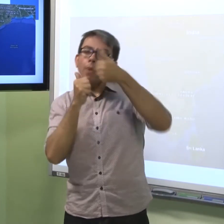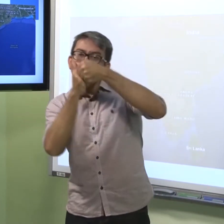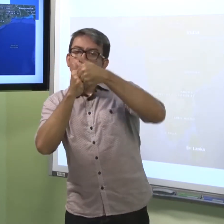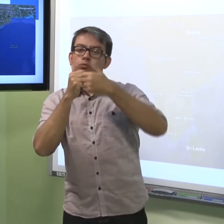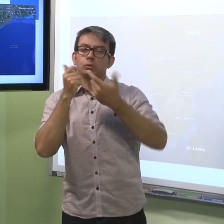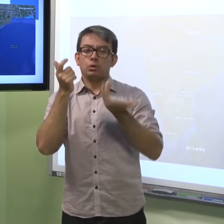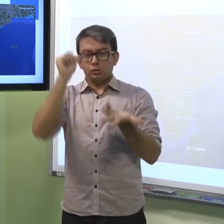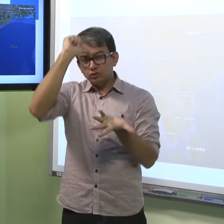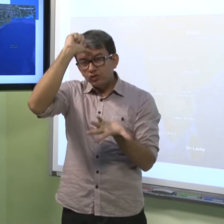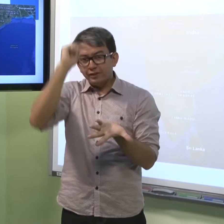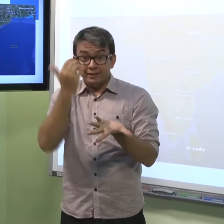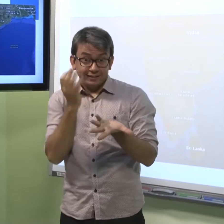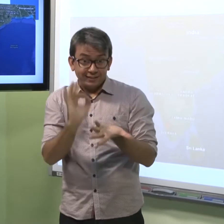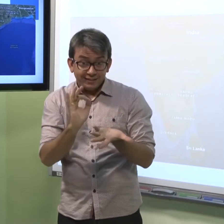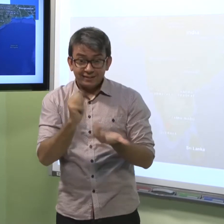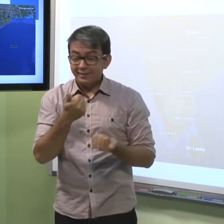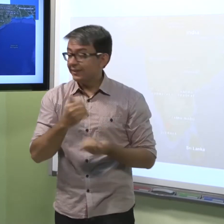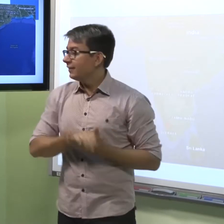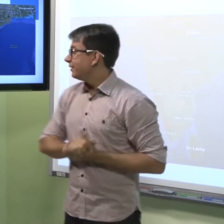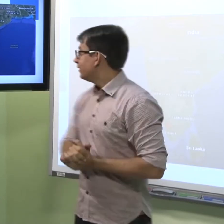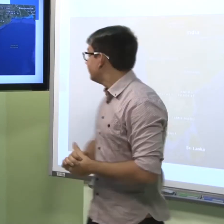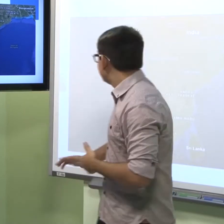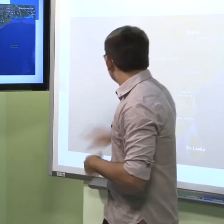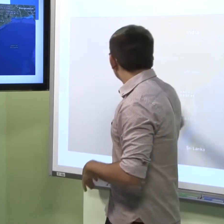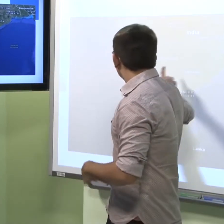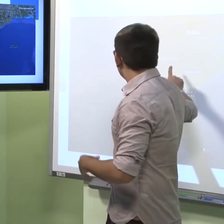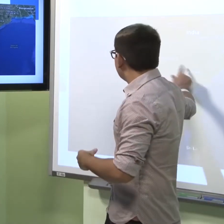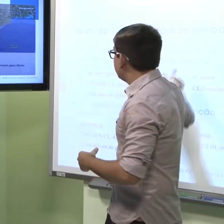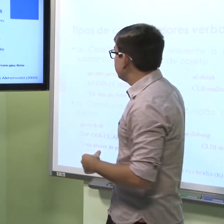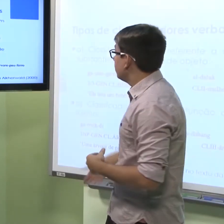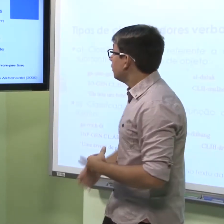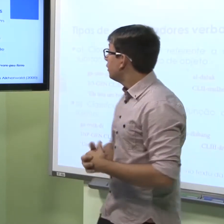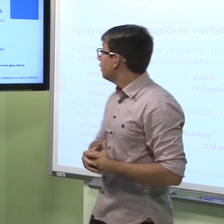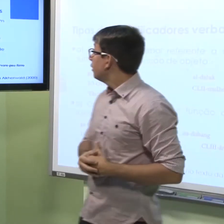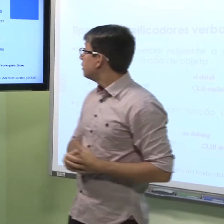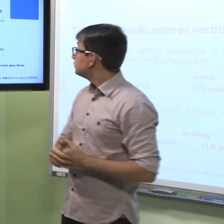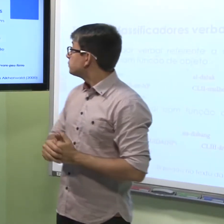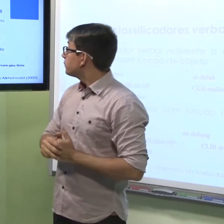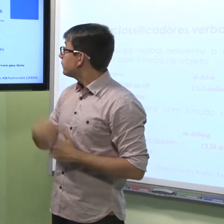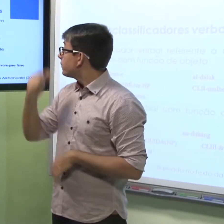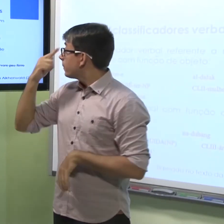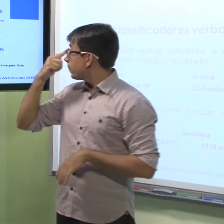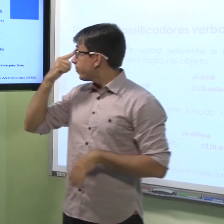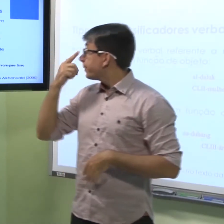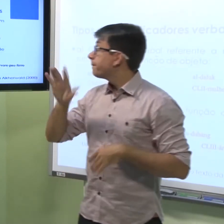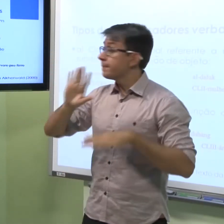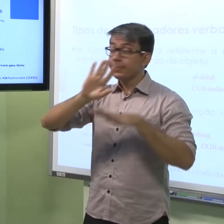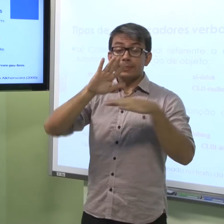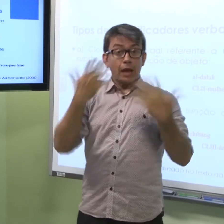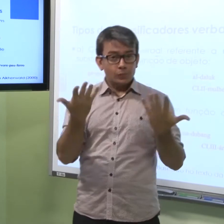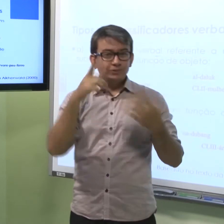E eu vou mostrar para vocês perto da América e também perto lá da Índia.